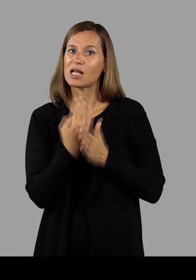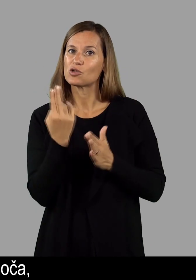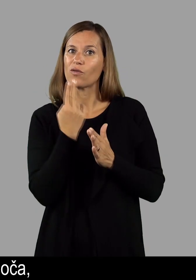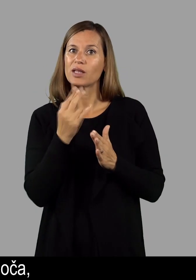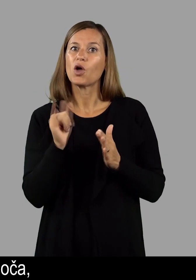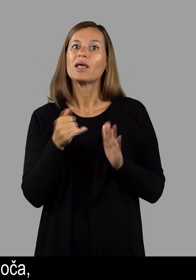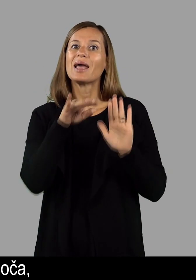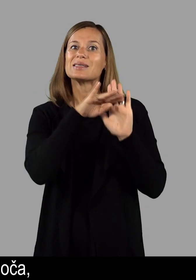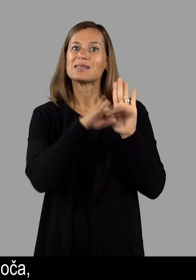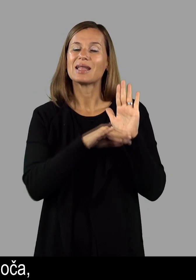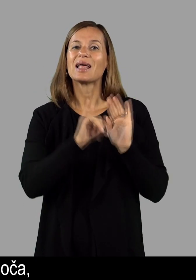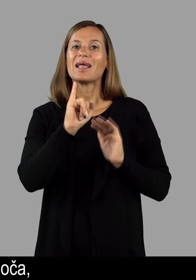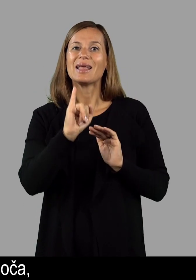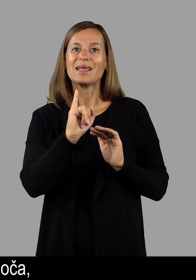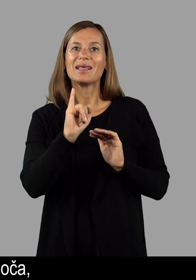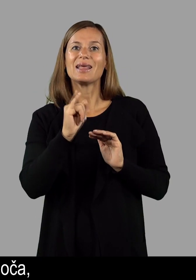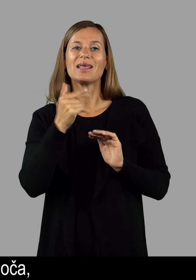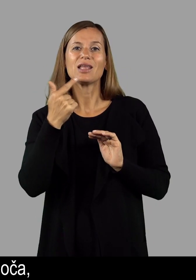Slovenijo je standard